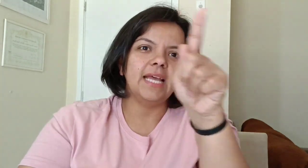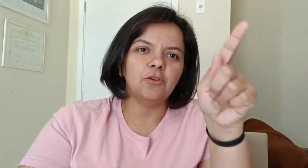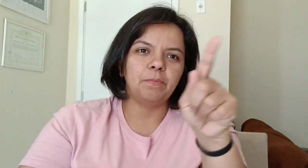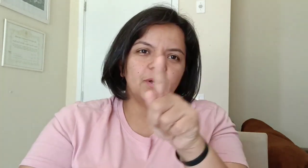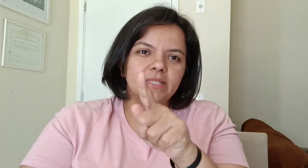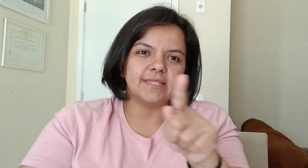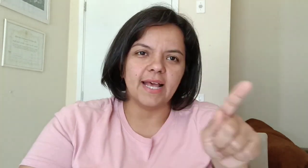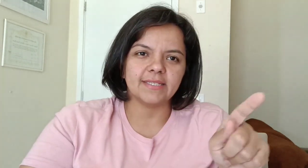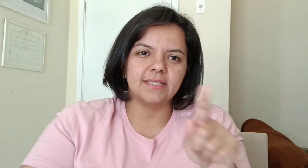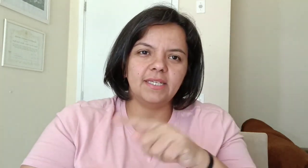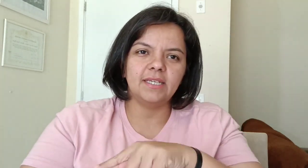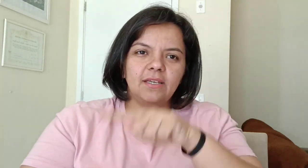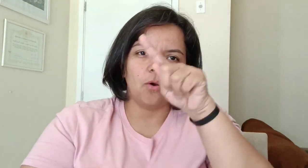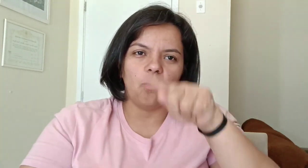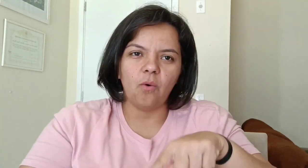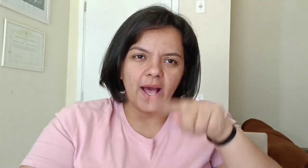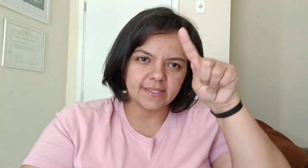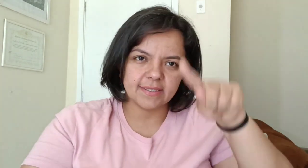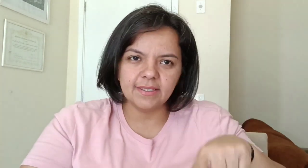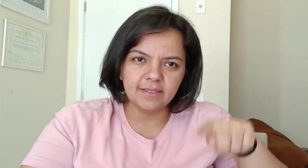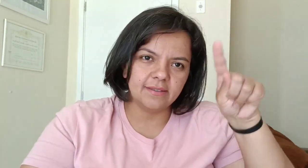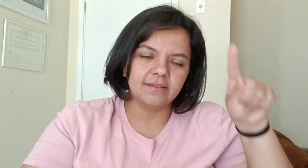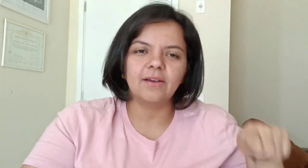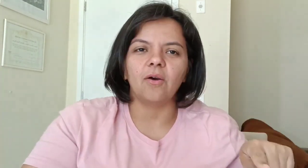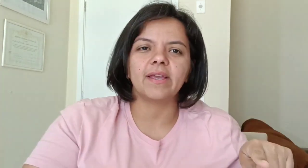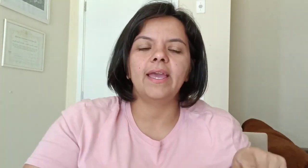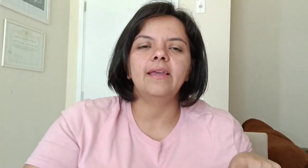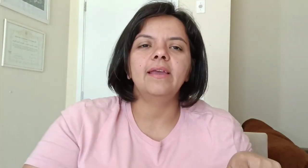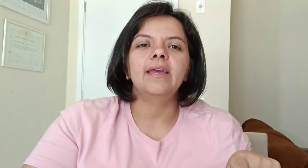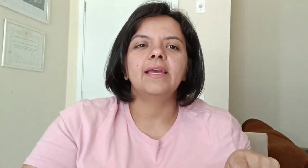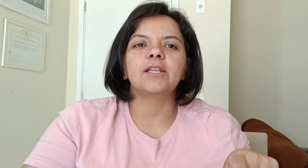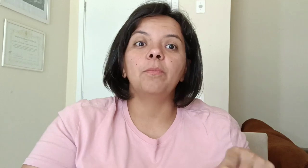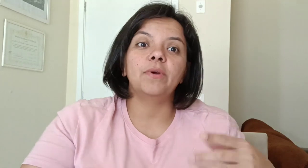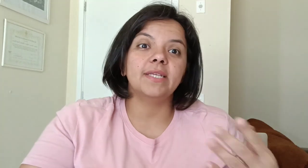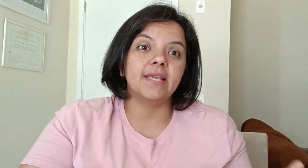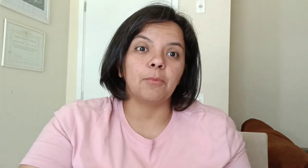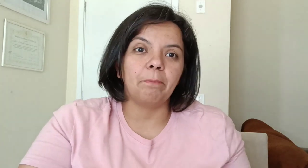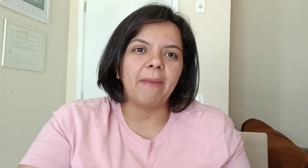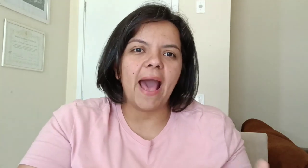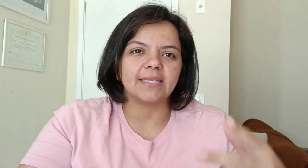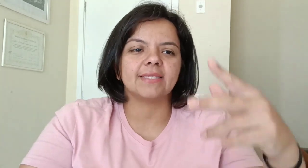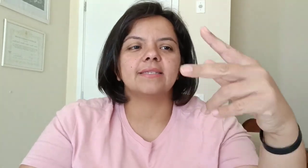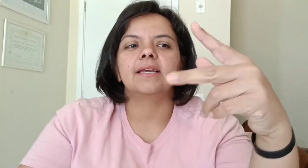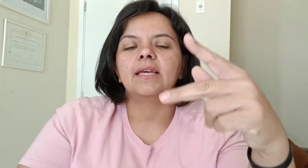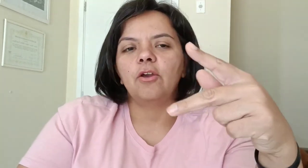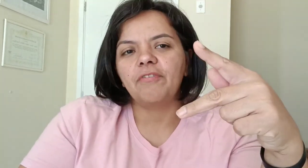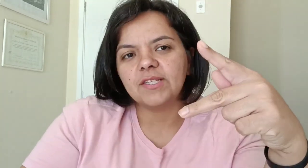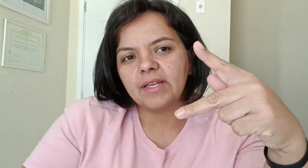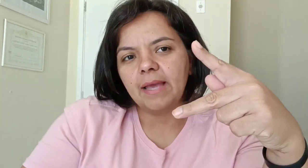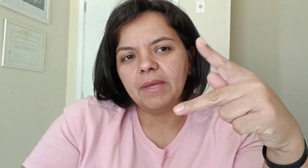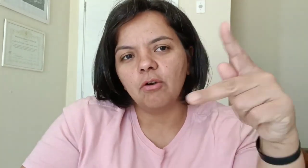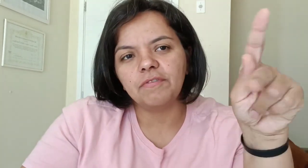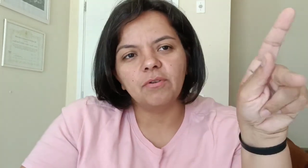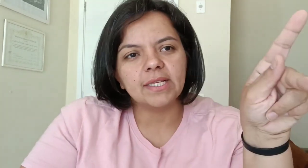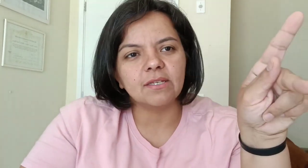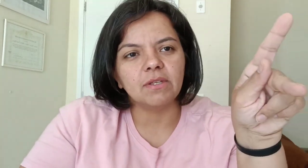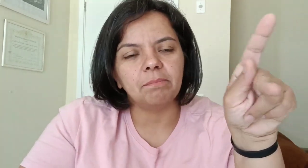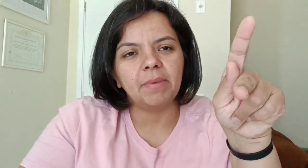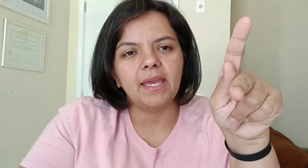tanto pode ser assim ou assim, ok? Então, por exemplo, paz. Eu faço aqui a minha configuração de